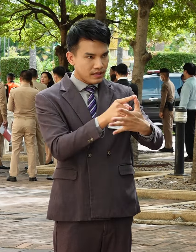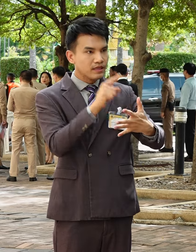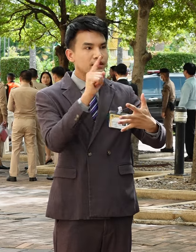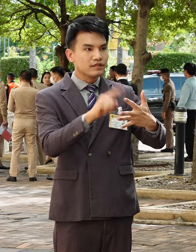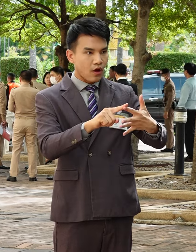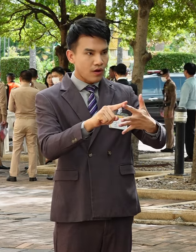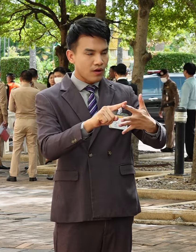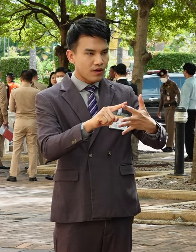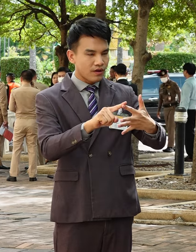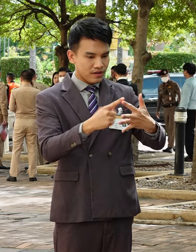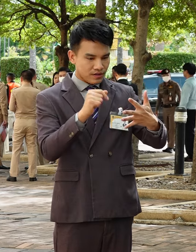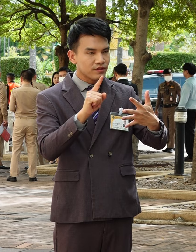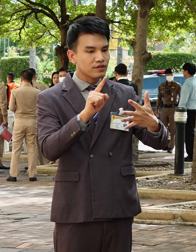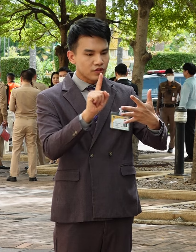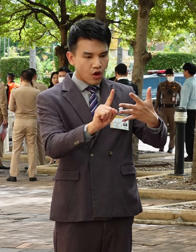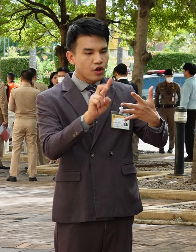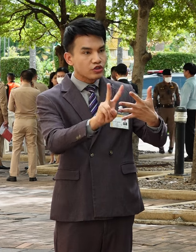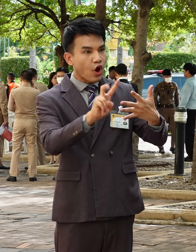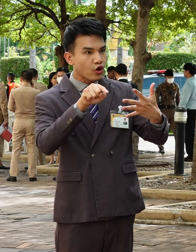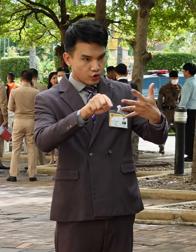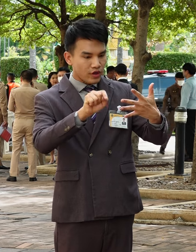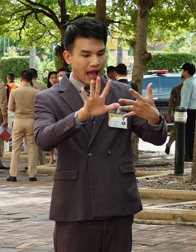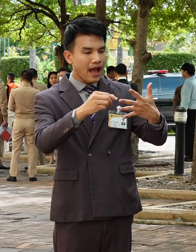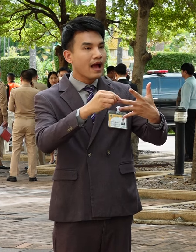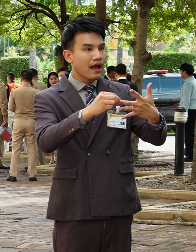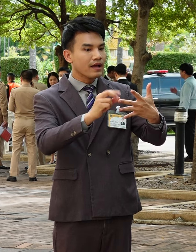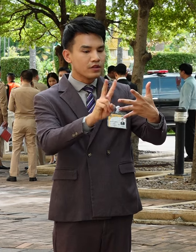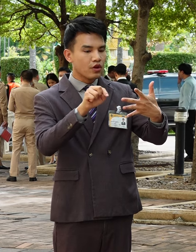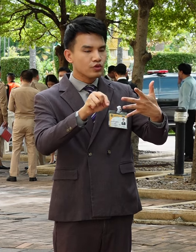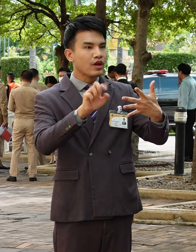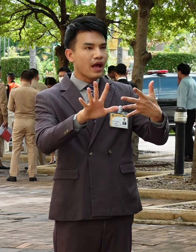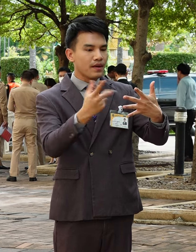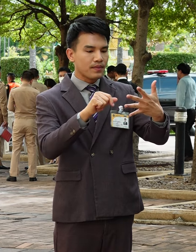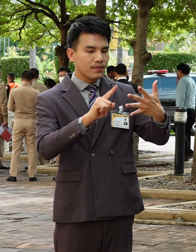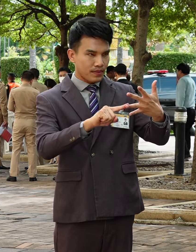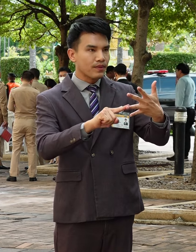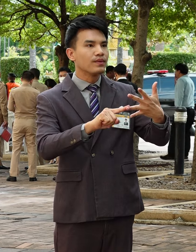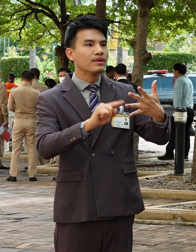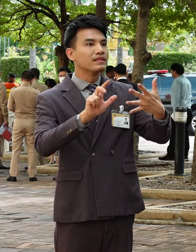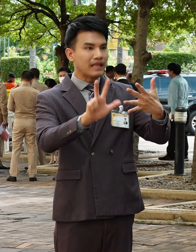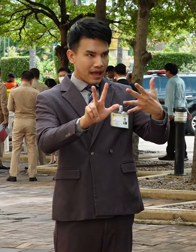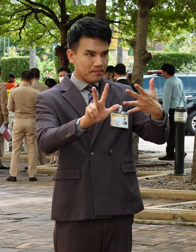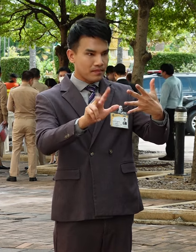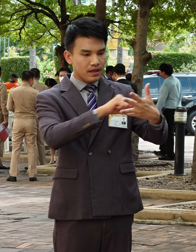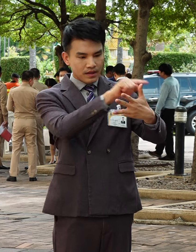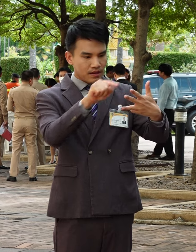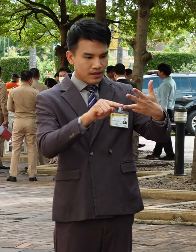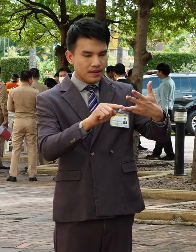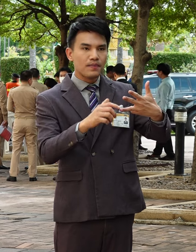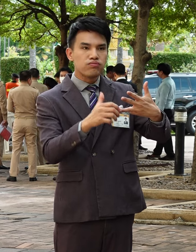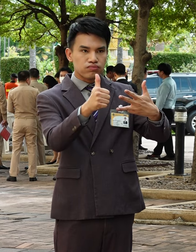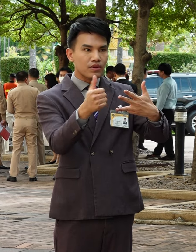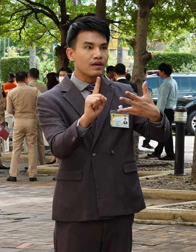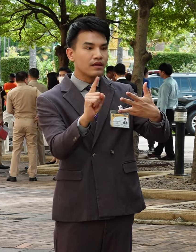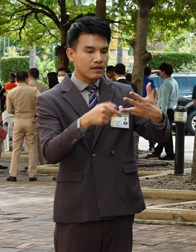ทียร์2นะครับเทียร์ 2.5 หรือว่าที่เรียกกันว่าเป็น watch list แล้วก็เทียร์3นะครับซึ่งอันดับที่ดีที่สุด